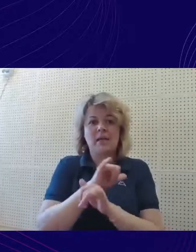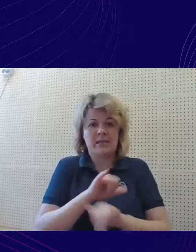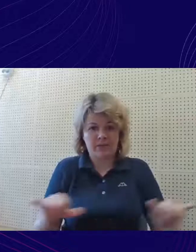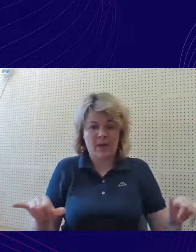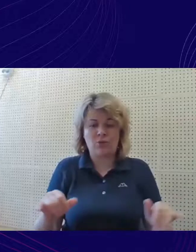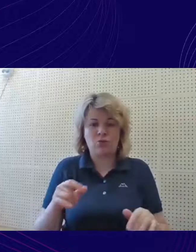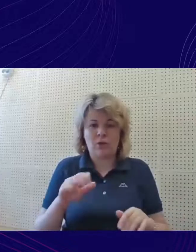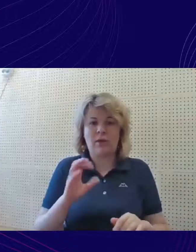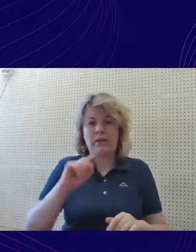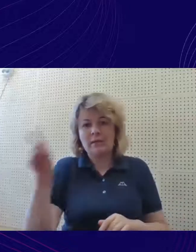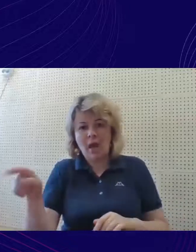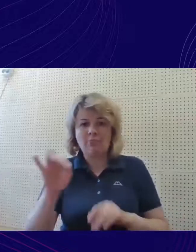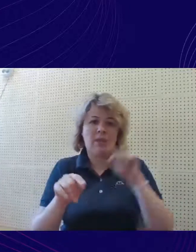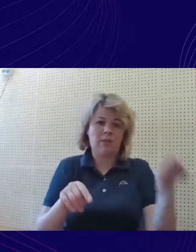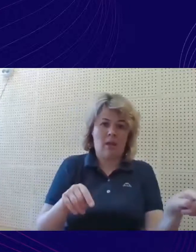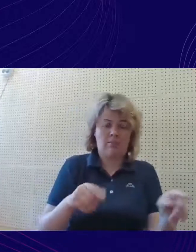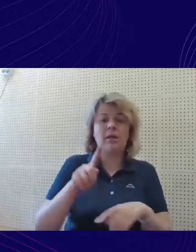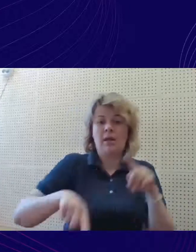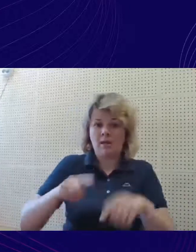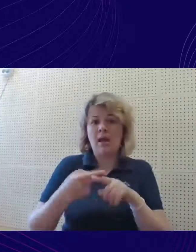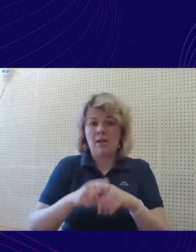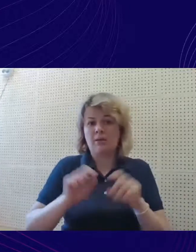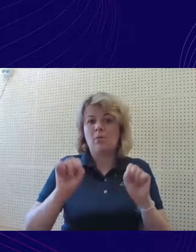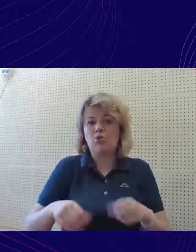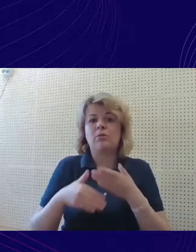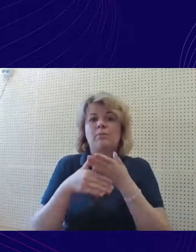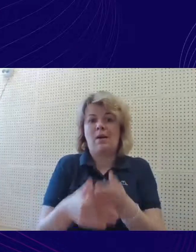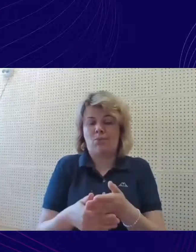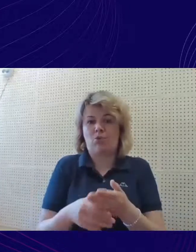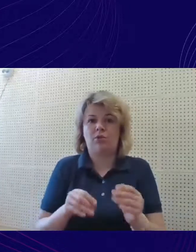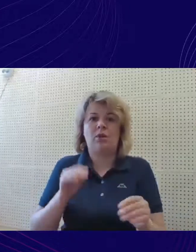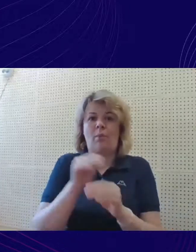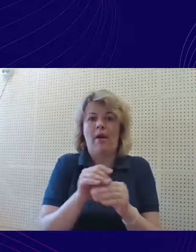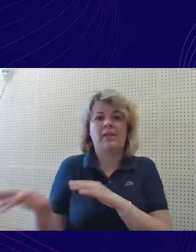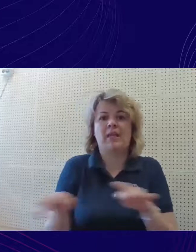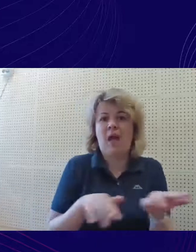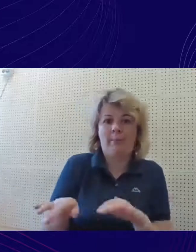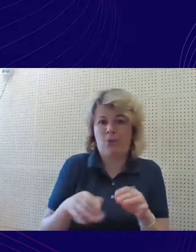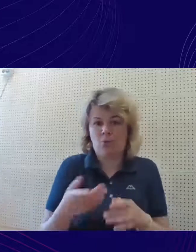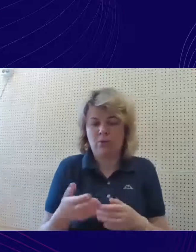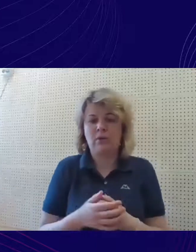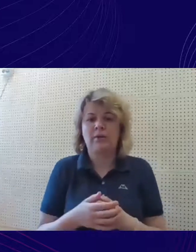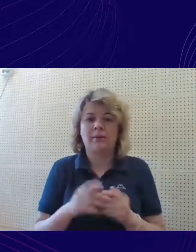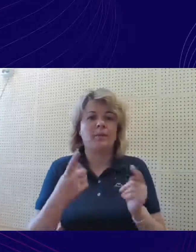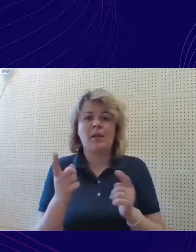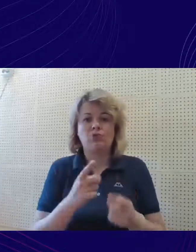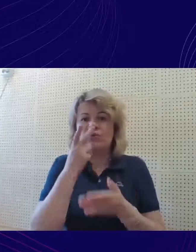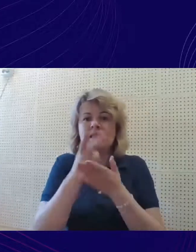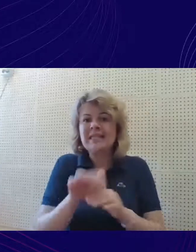помочь, придает некую динамику действию, потому что зрителю дополнительно надо